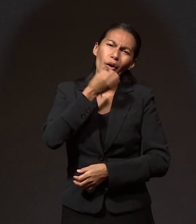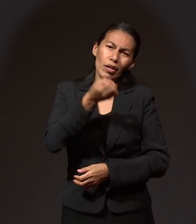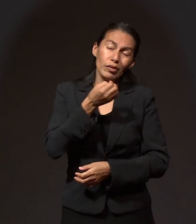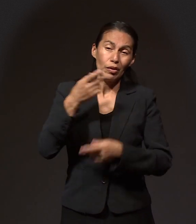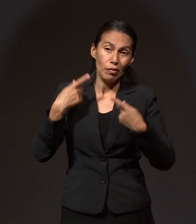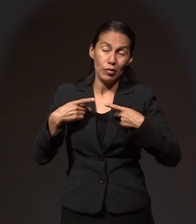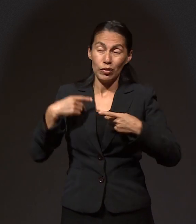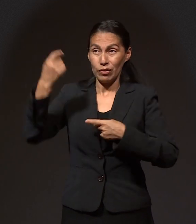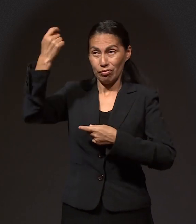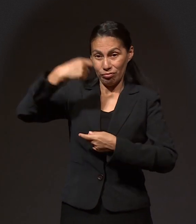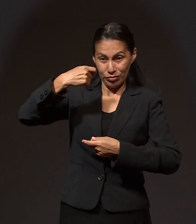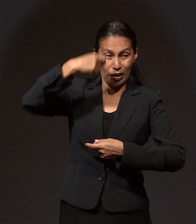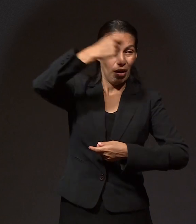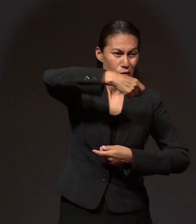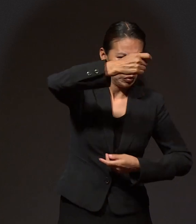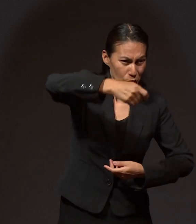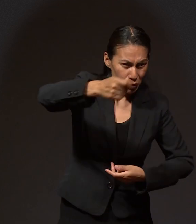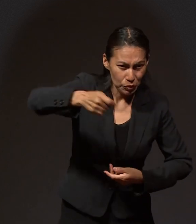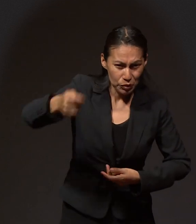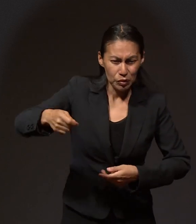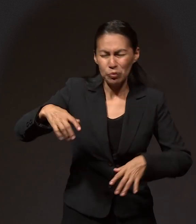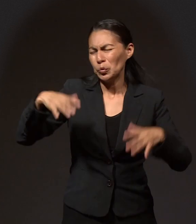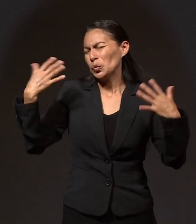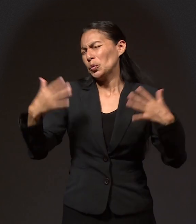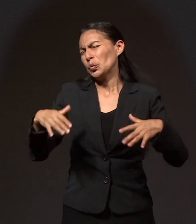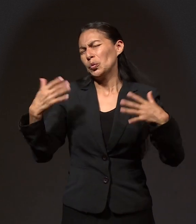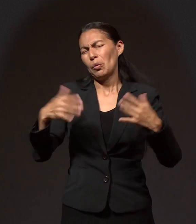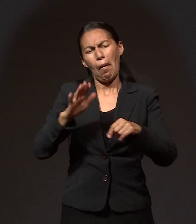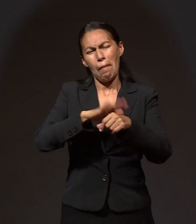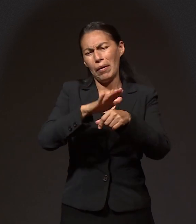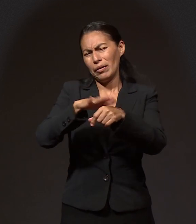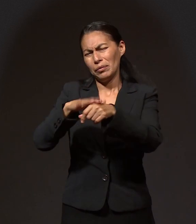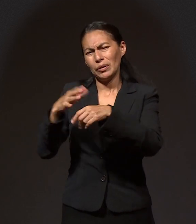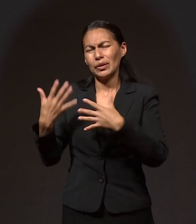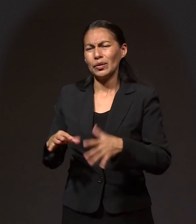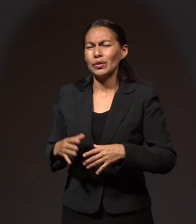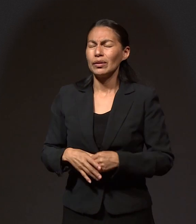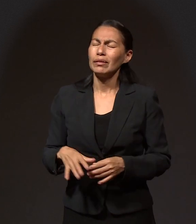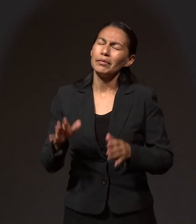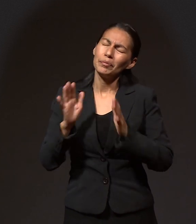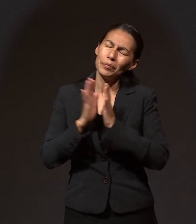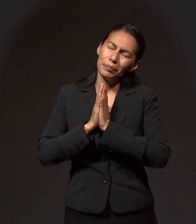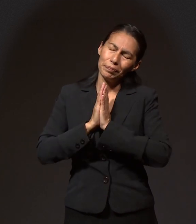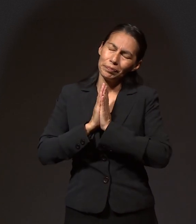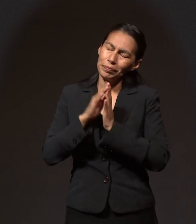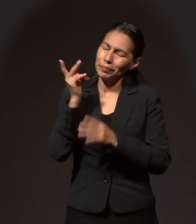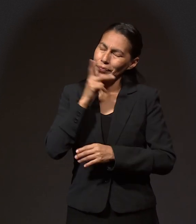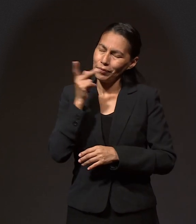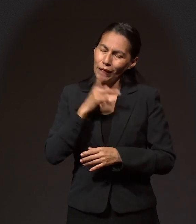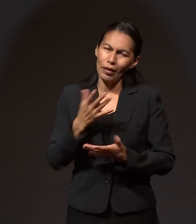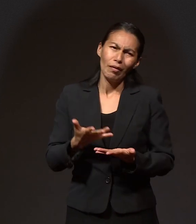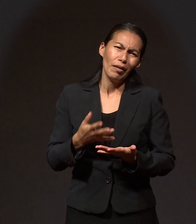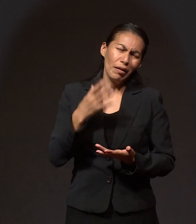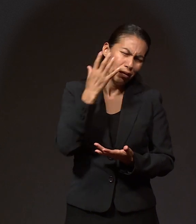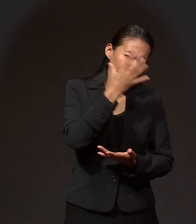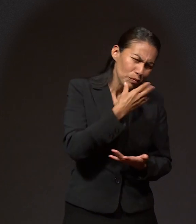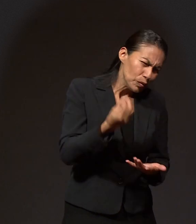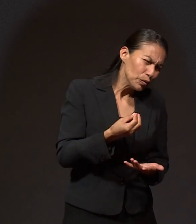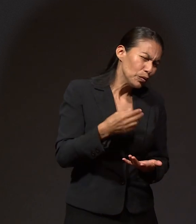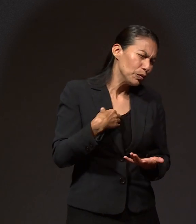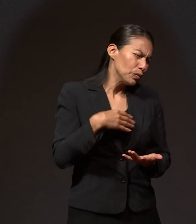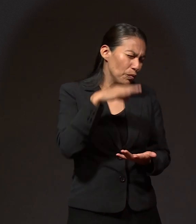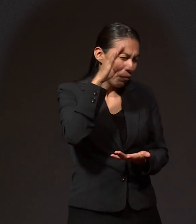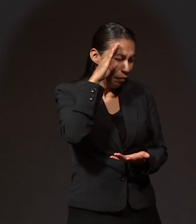para bendecir al mundo, bendecir a otros. Amén, pastor. Yo noto que el liderazgo de este